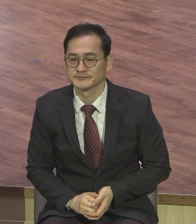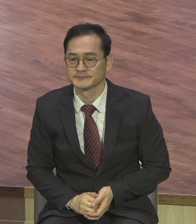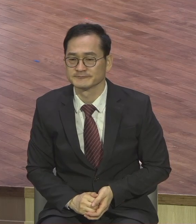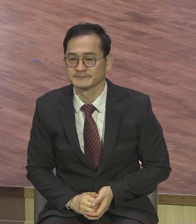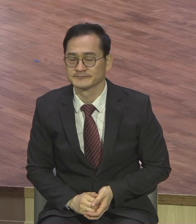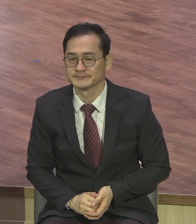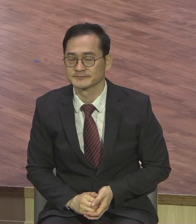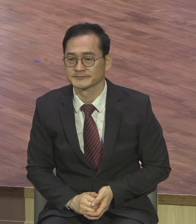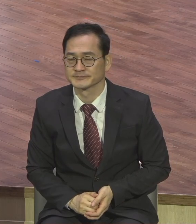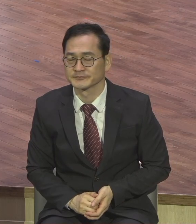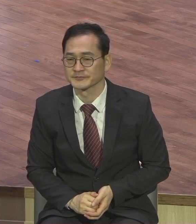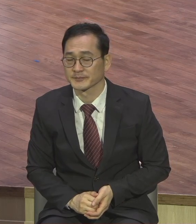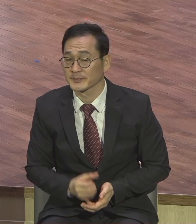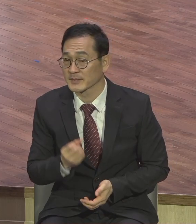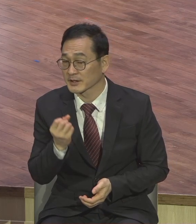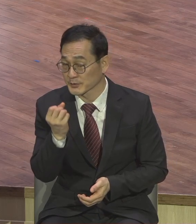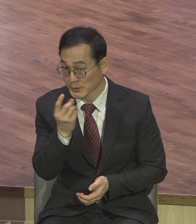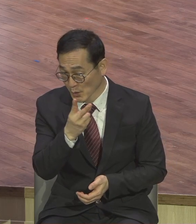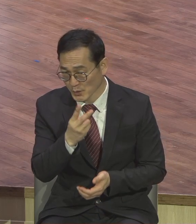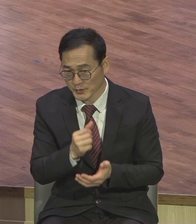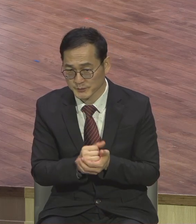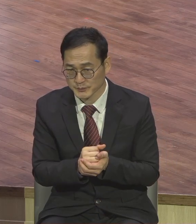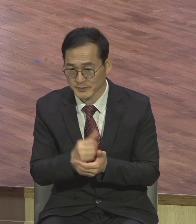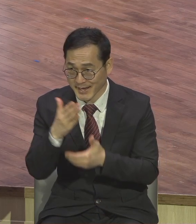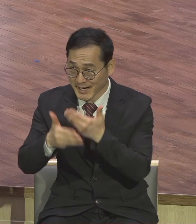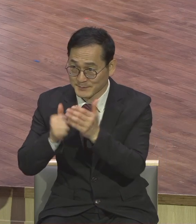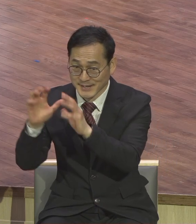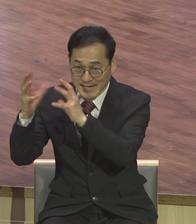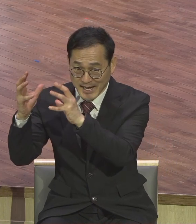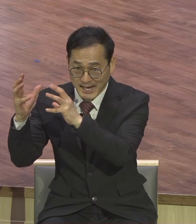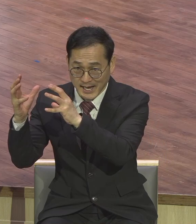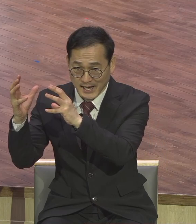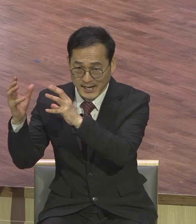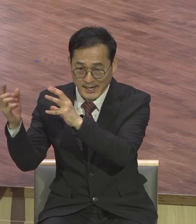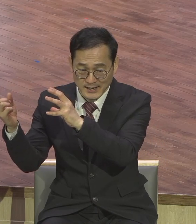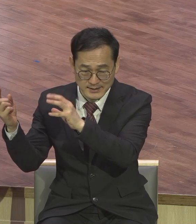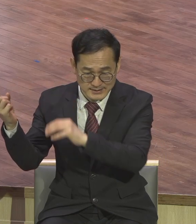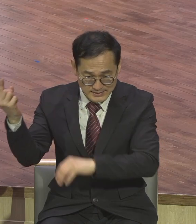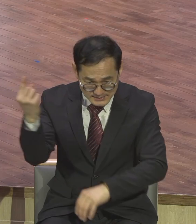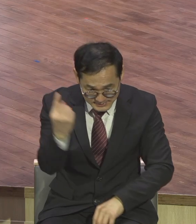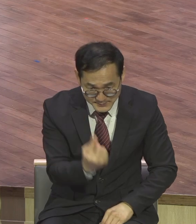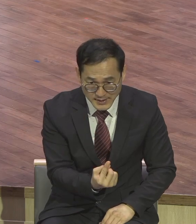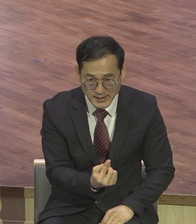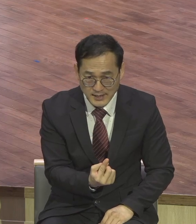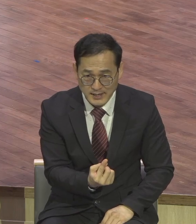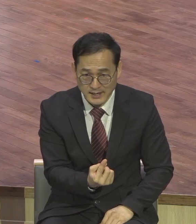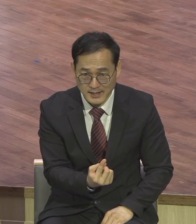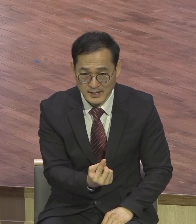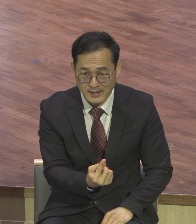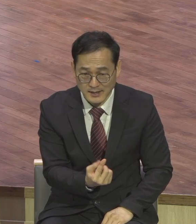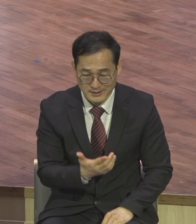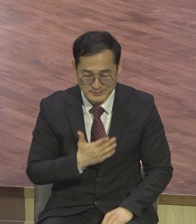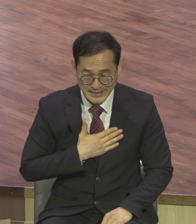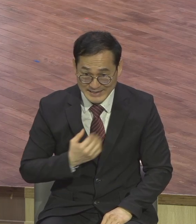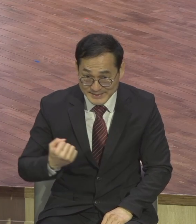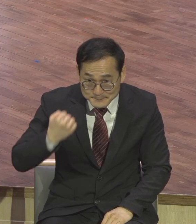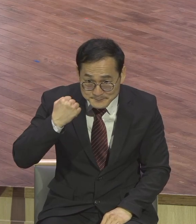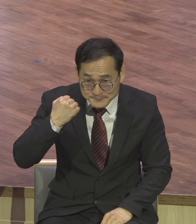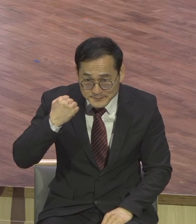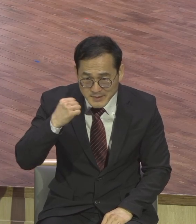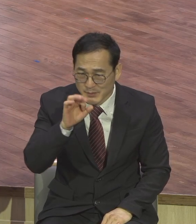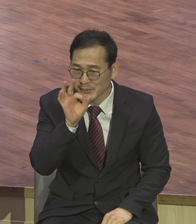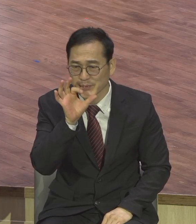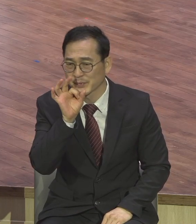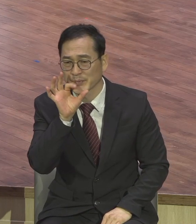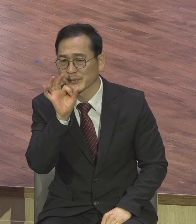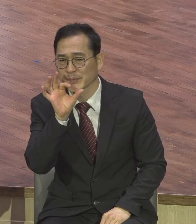자 그리고 자 이러한 하나님의 나라를 임하게 하는 것은 결코 우리의 힘으로는 할 수